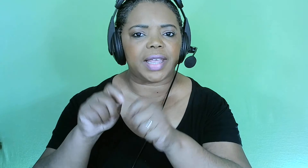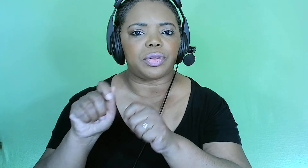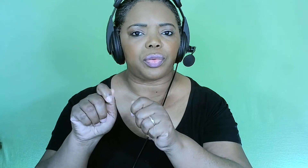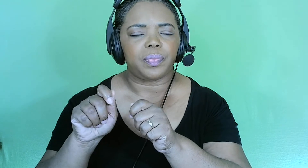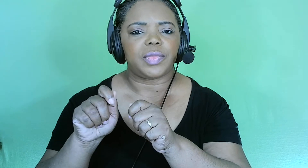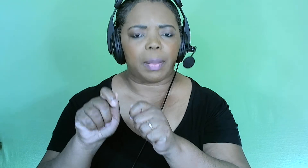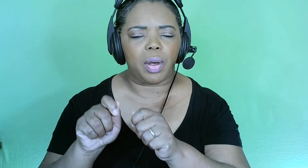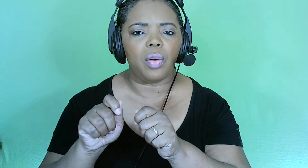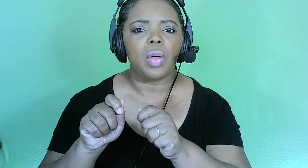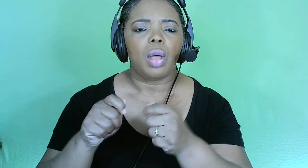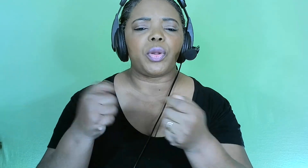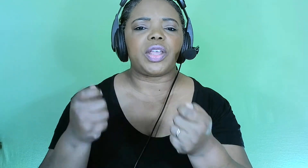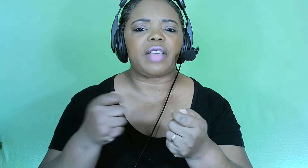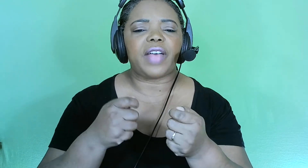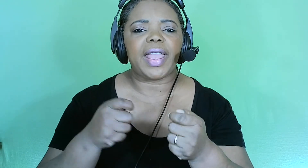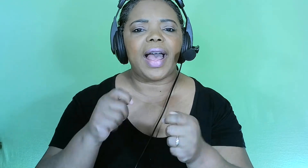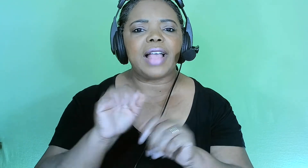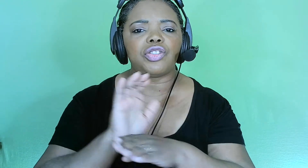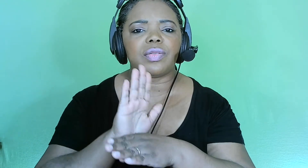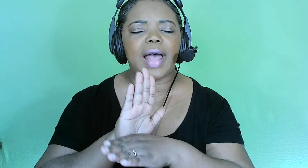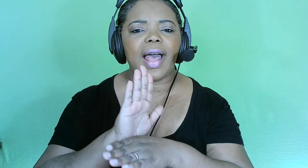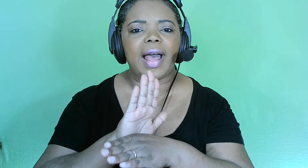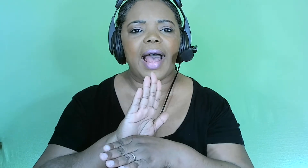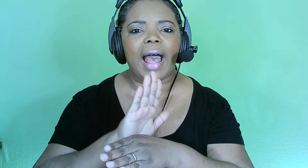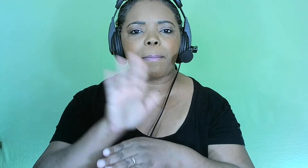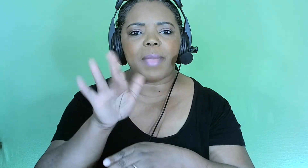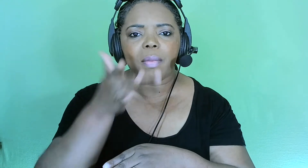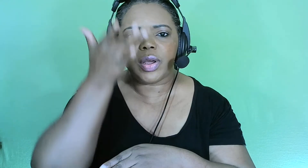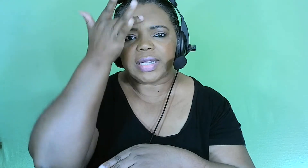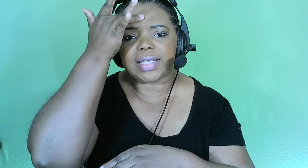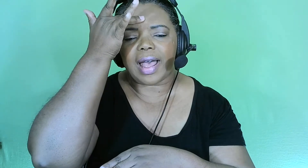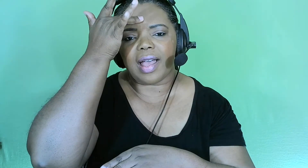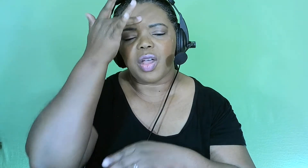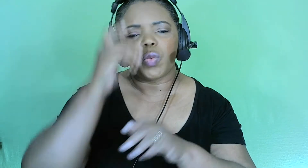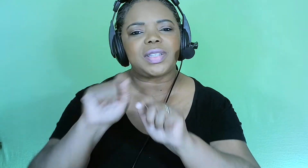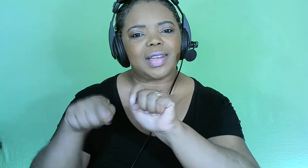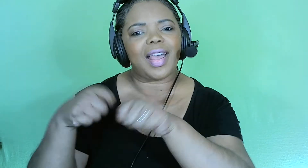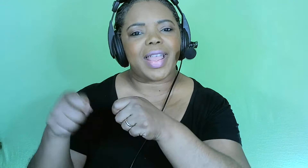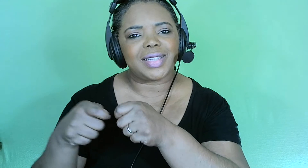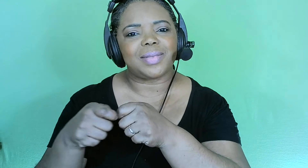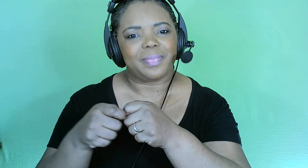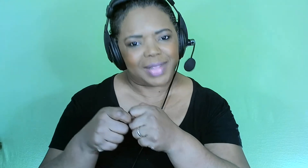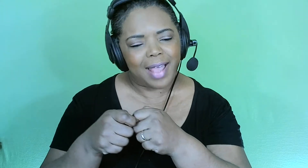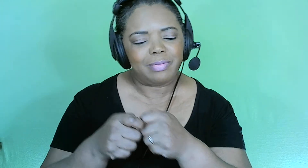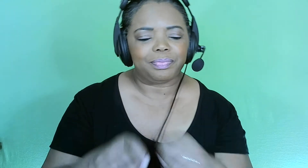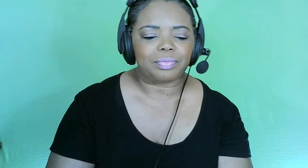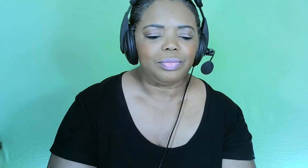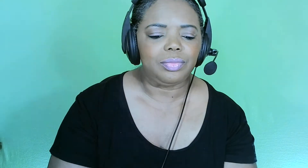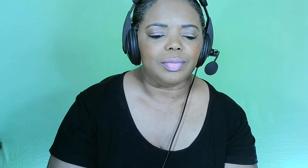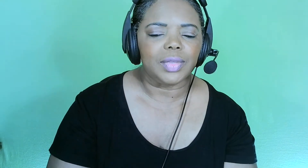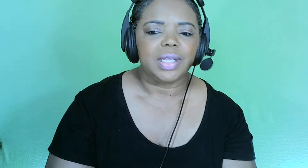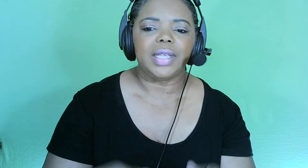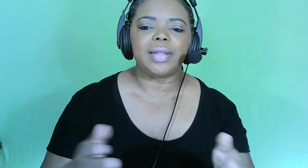fazendo, tá bom? Porque vai ajudar a memorizar os sinais, tá? Então,